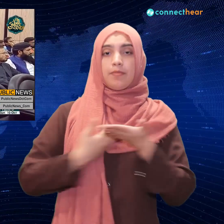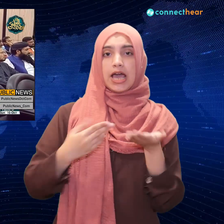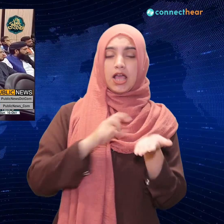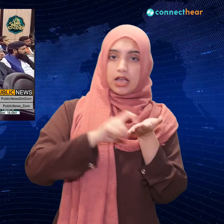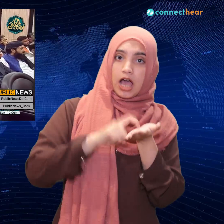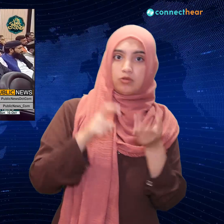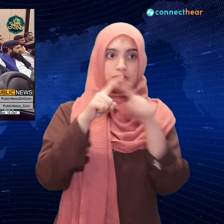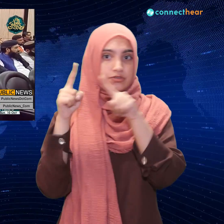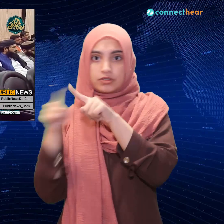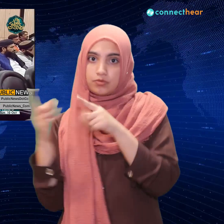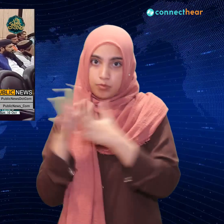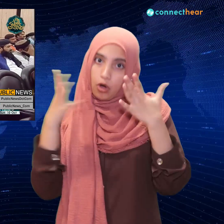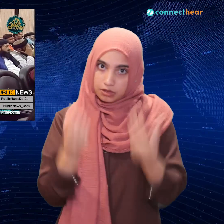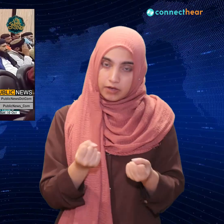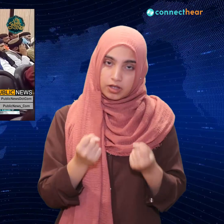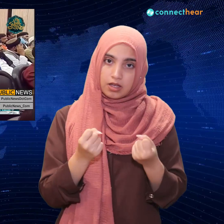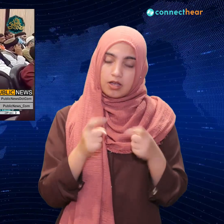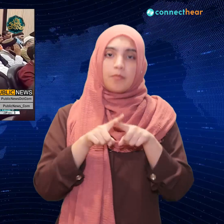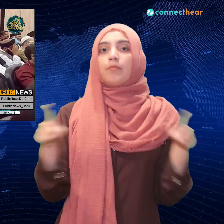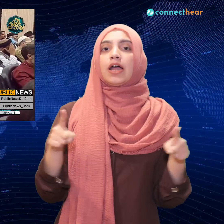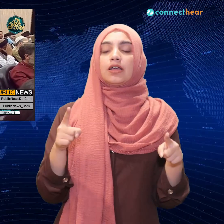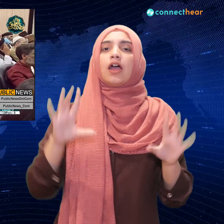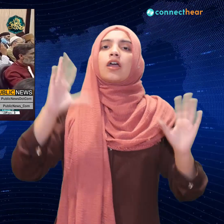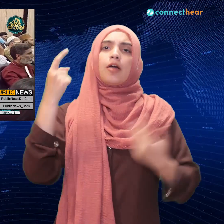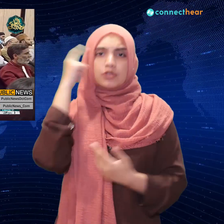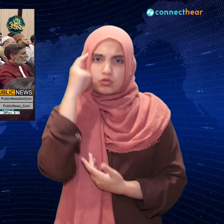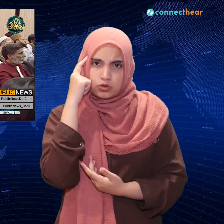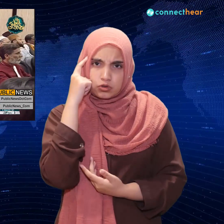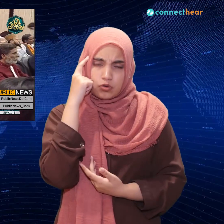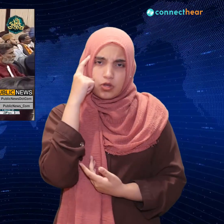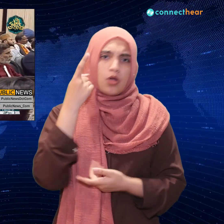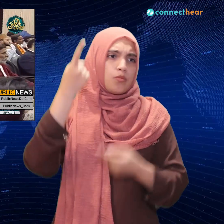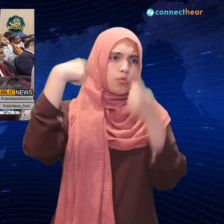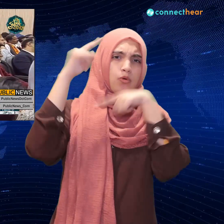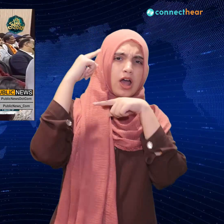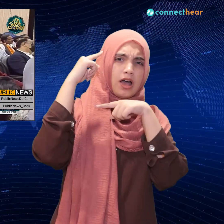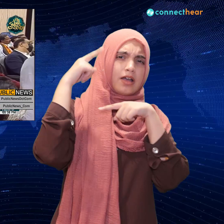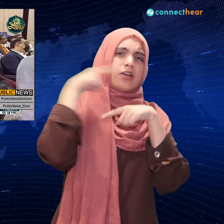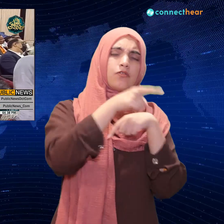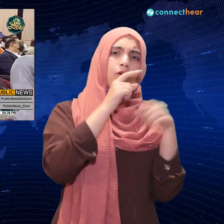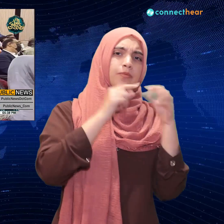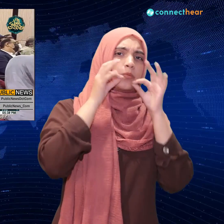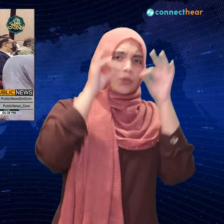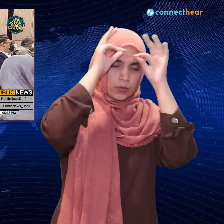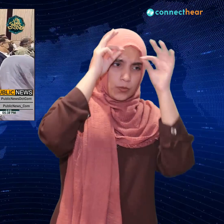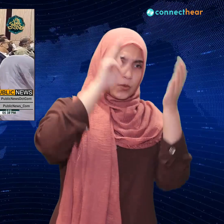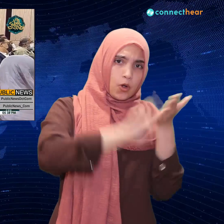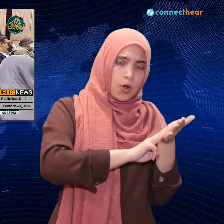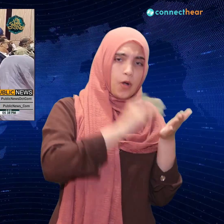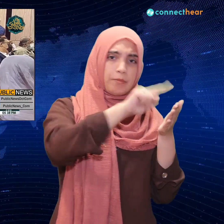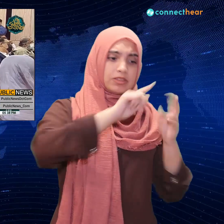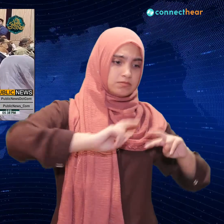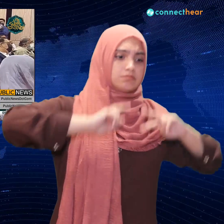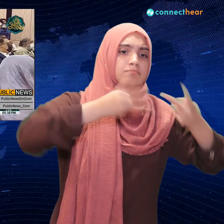تصور کر سکتے ہیں کہ خلیفہ وقت حضرت علی ایک یہودی شہری